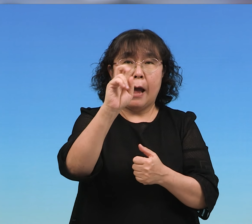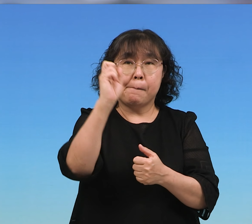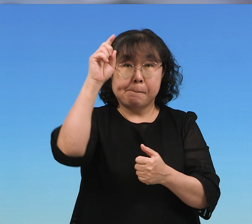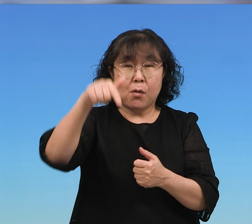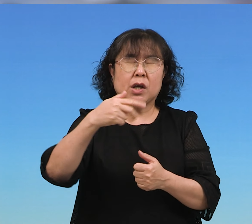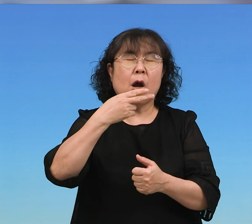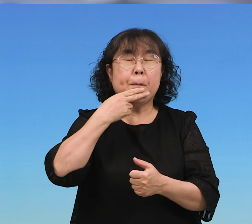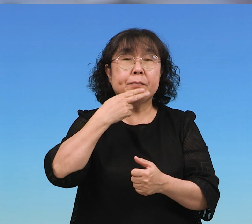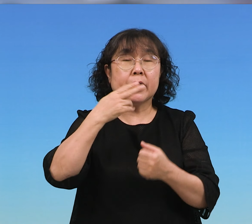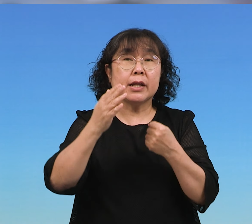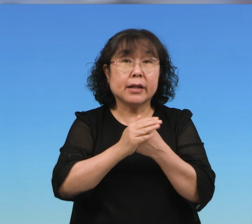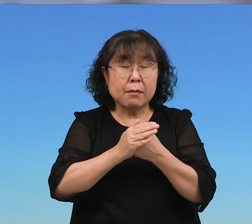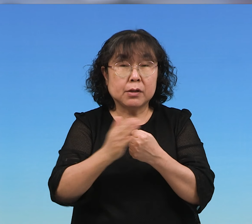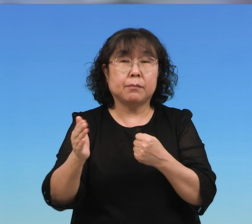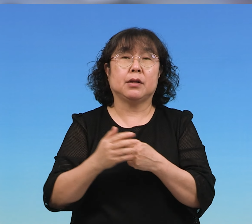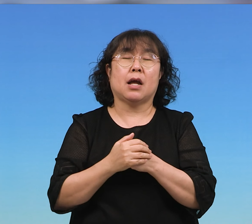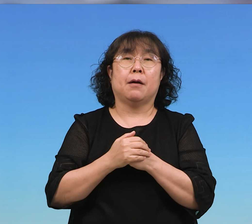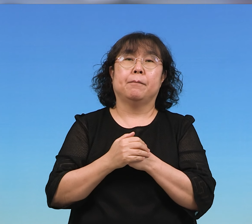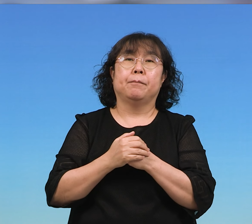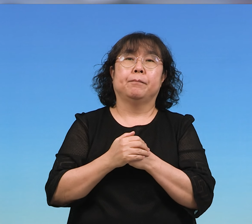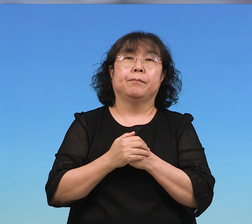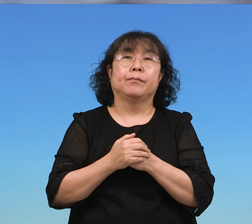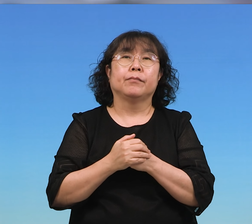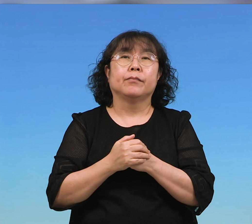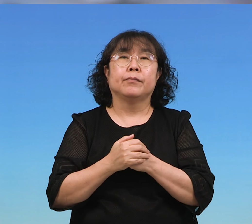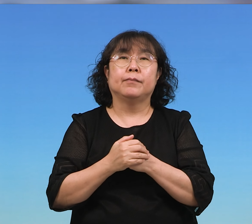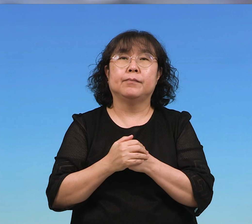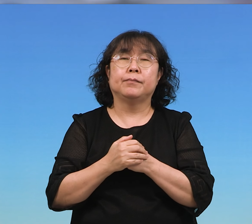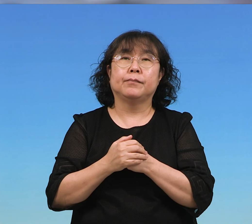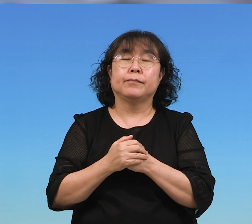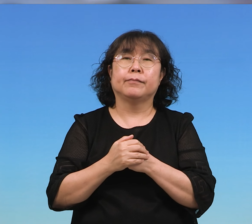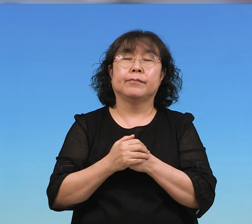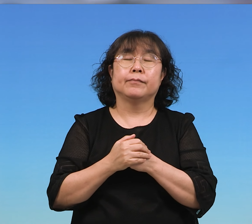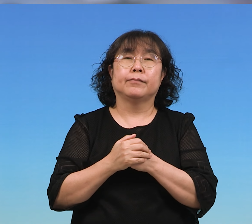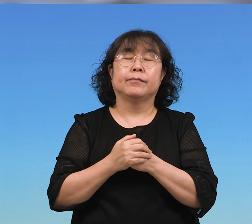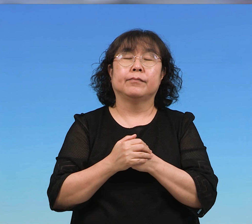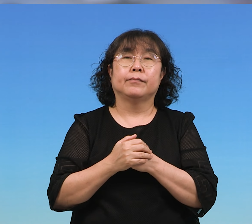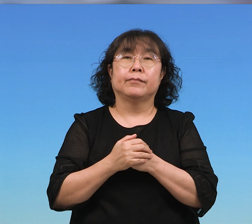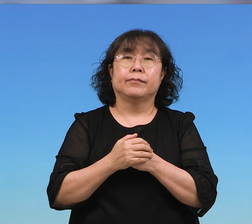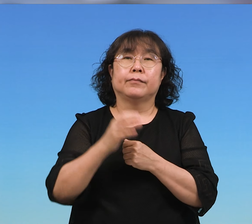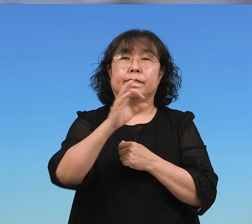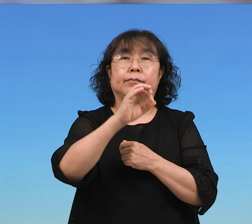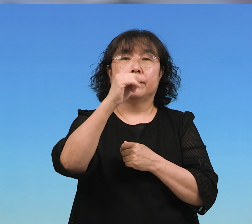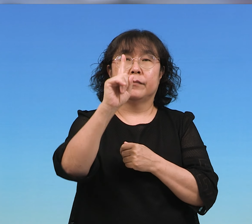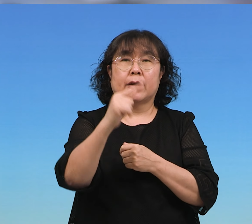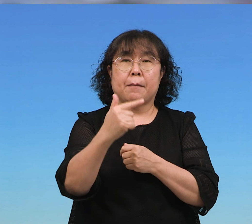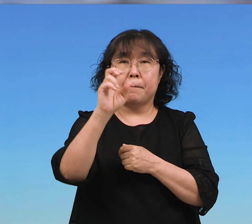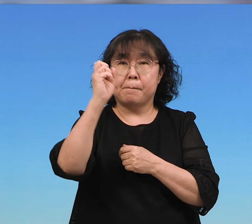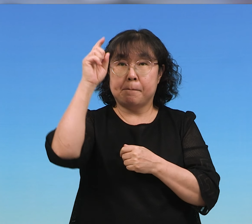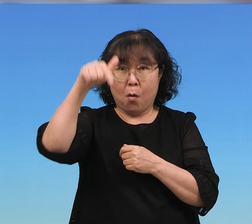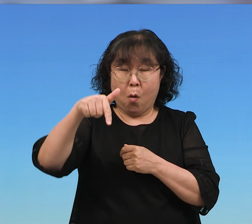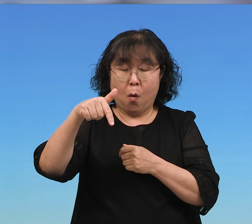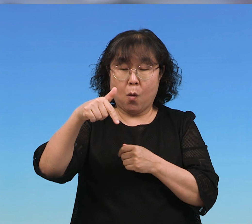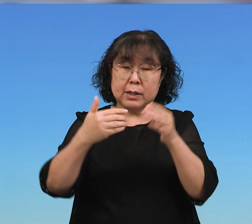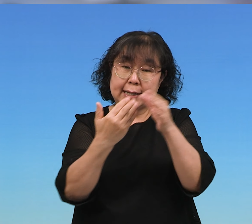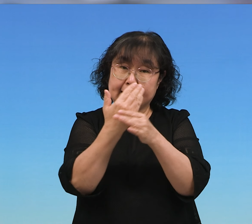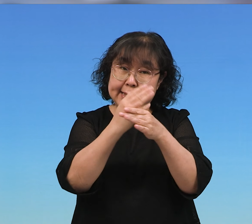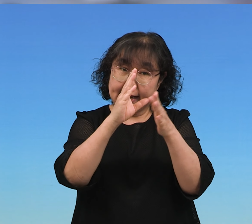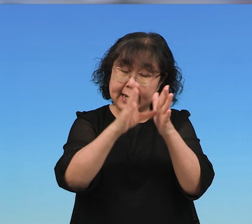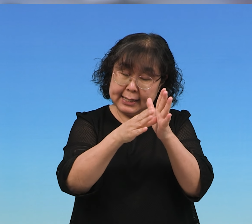그래요. 이 결혼을 참 영적인 분별력과 안목을 가지고 그렇게 안목이 생길